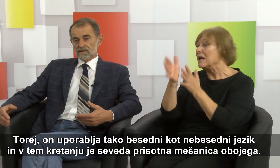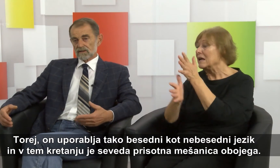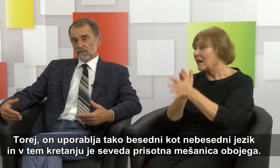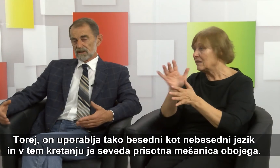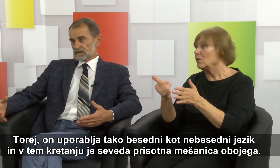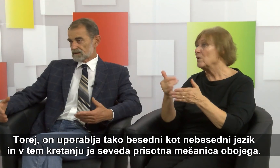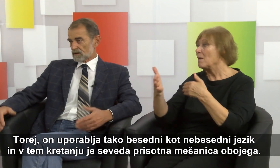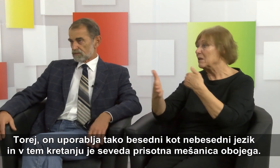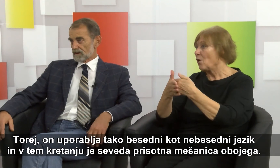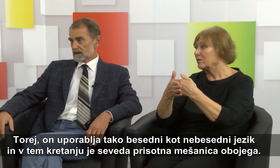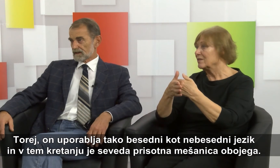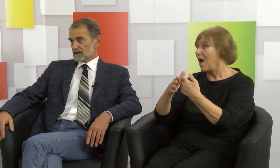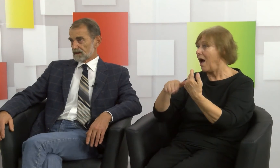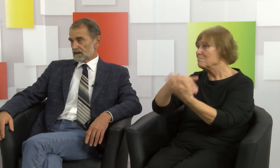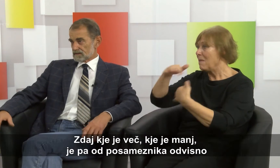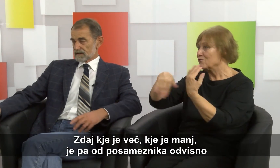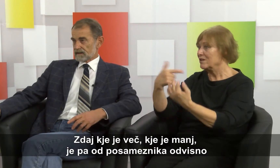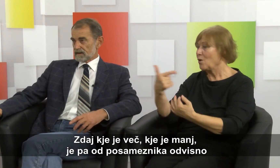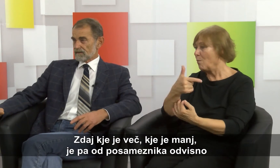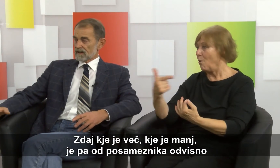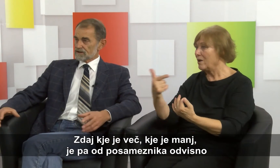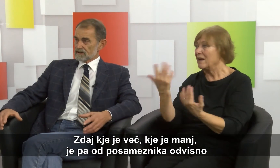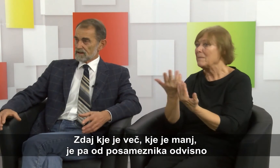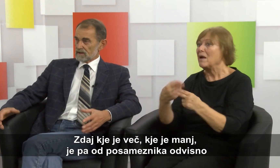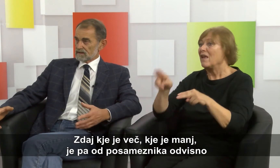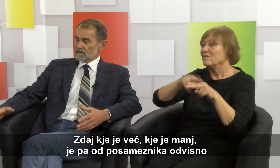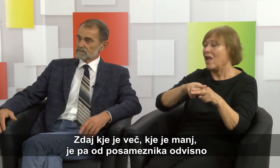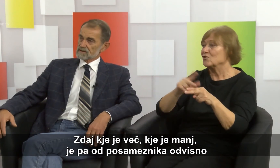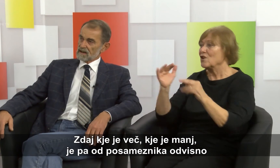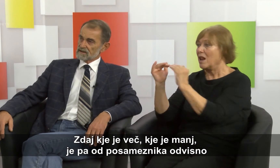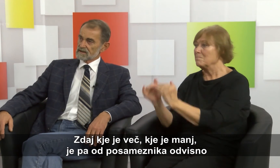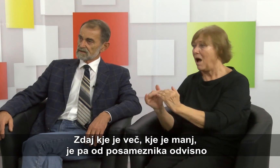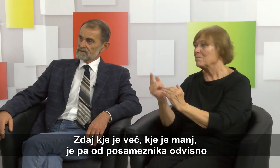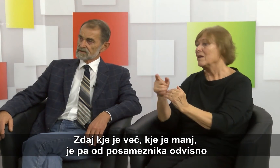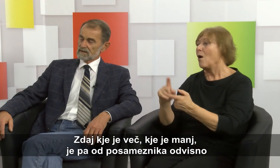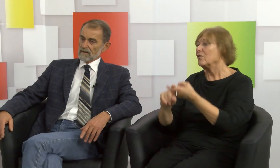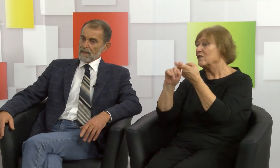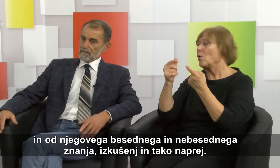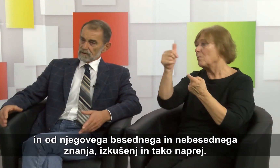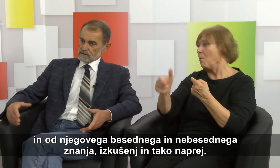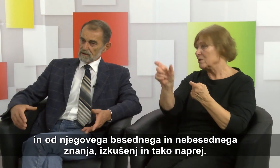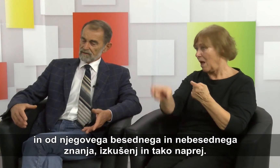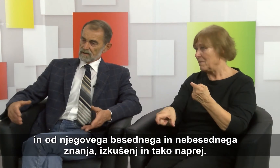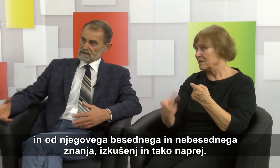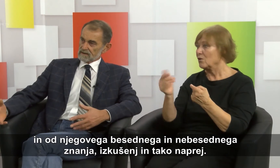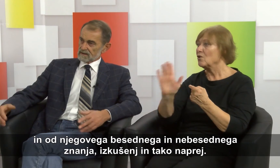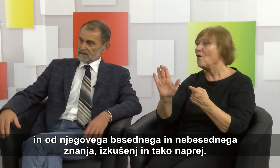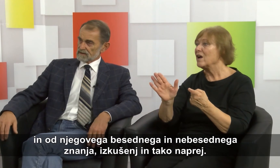prisotna mešanica obojega. Ne. Zdaj, kje je več, kje je manj, je od posameznika odvisno od njegovega besednega,